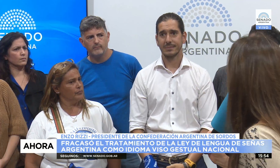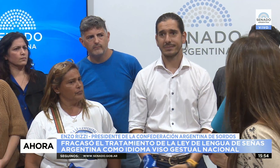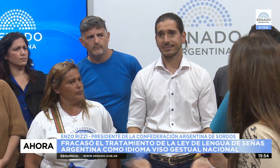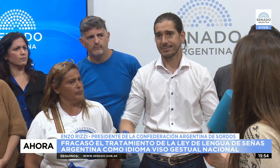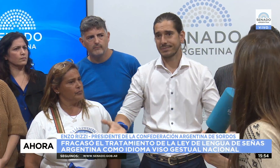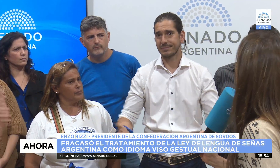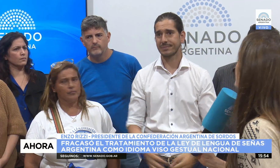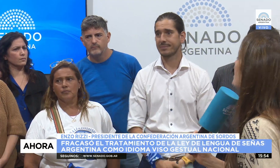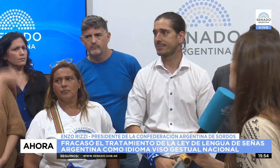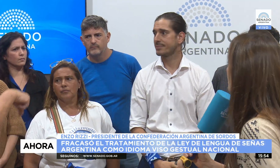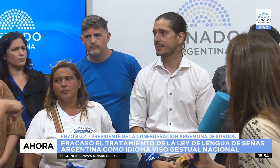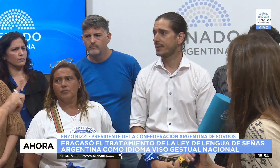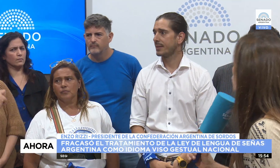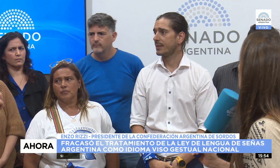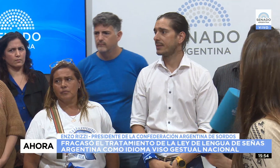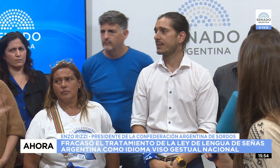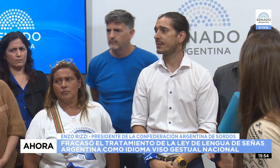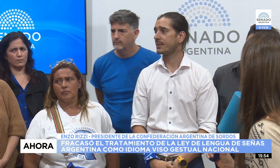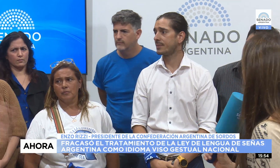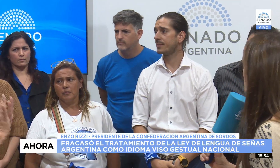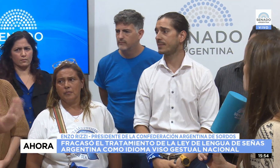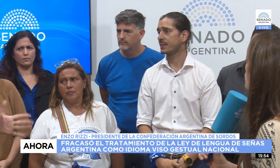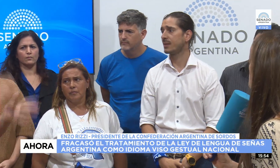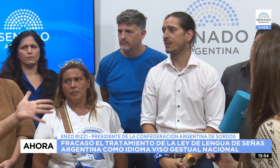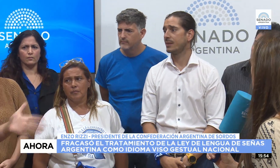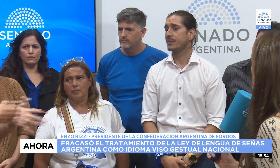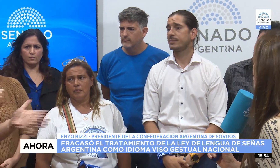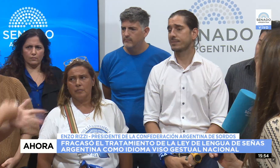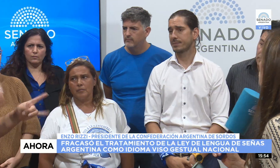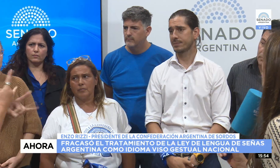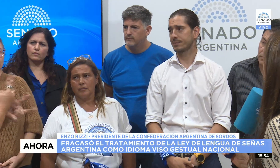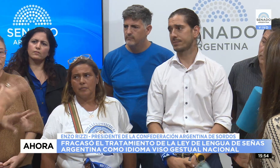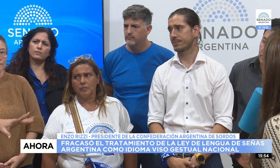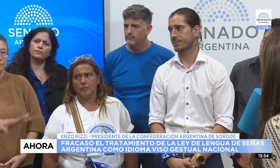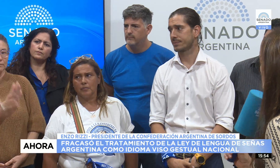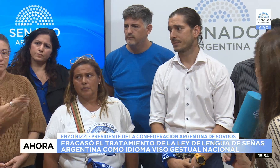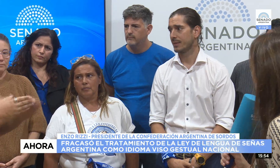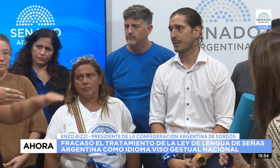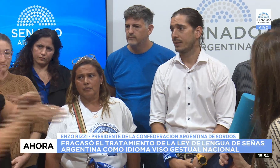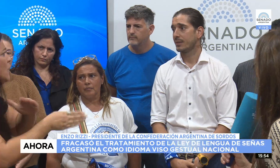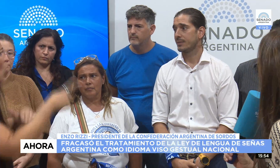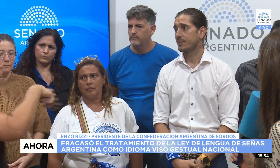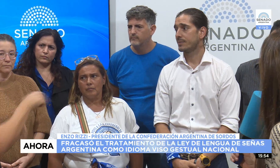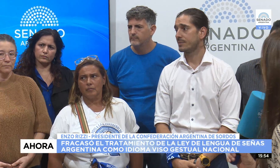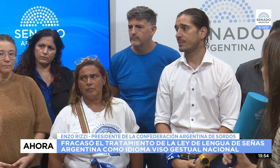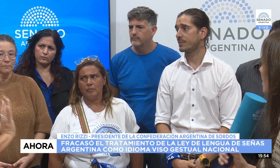compromiso? Estas leyes siempre son muy militadas y muy conversadas para cuando llegan al recinto. ¿Se esperaban el desenlace del día de